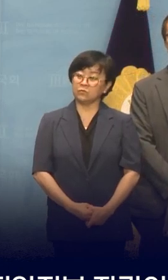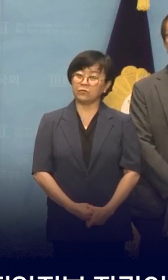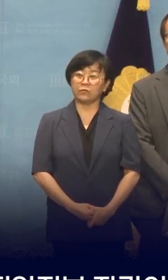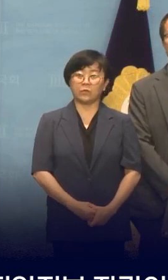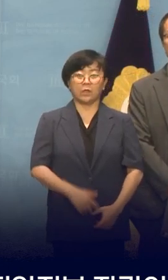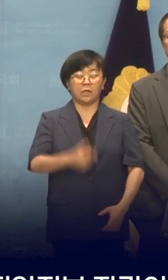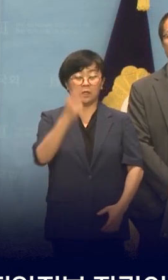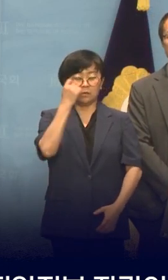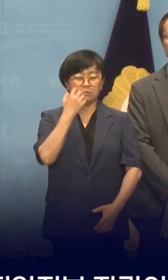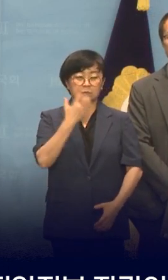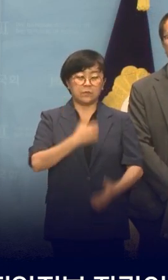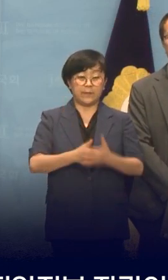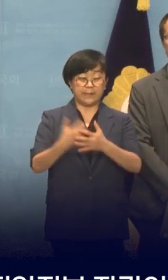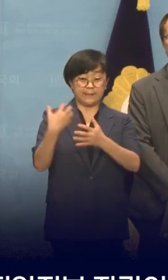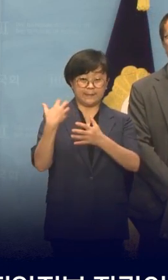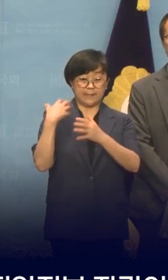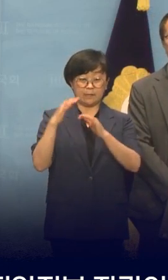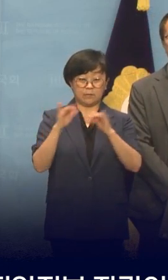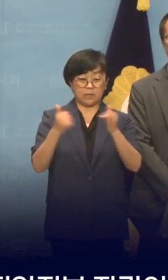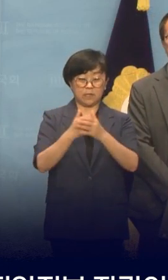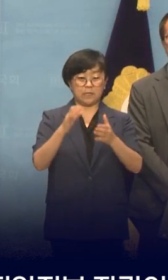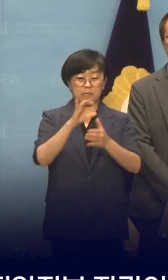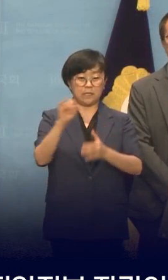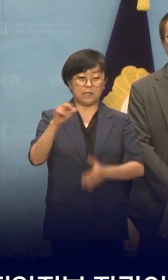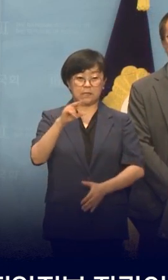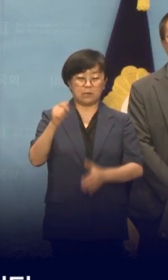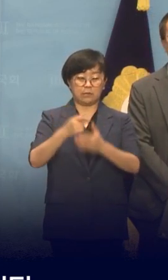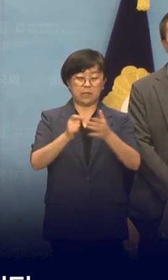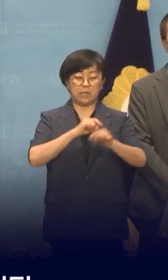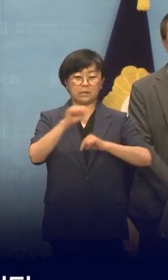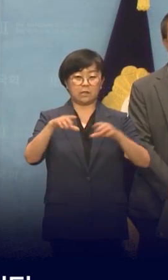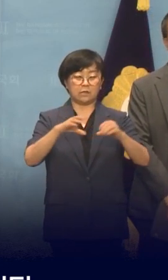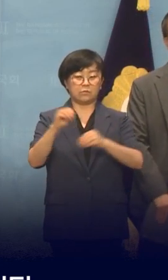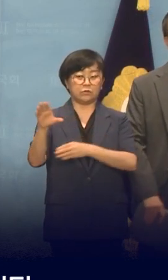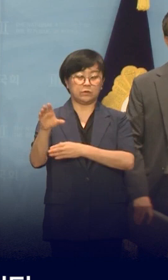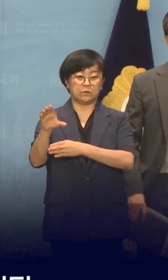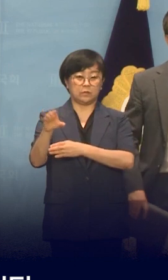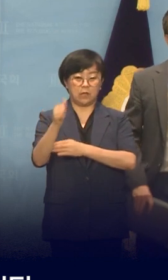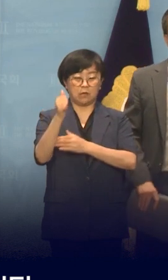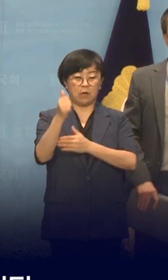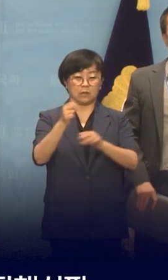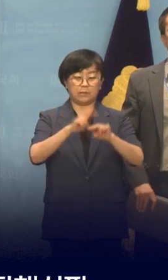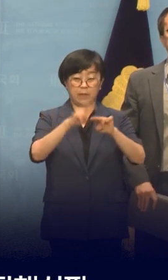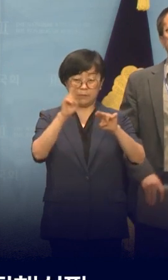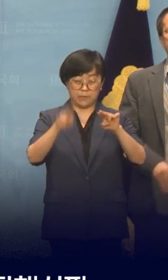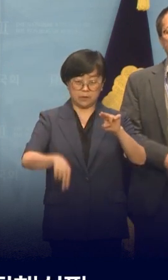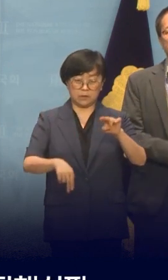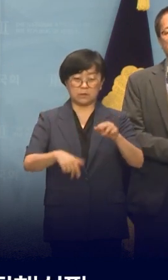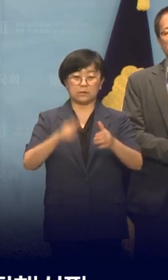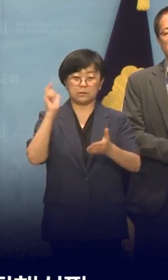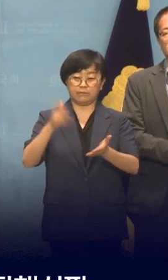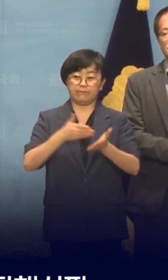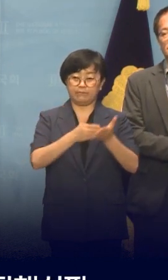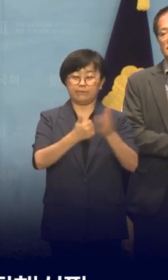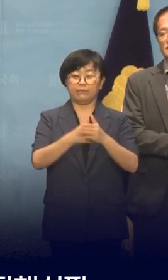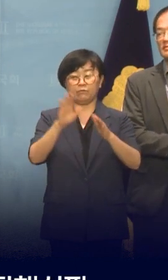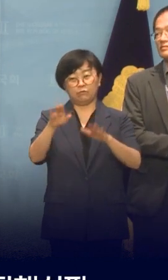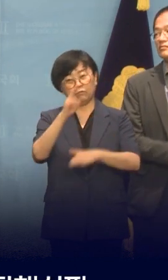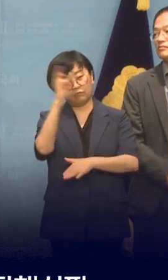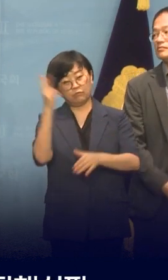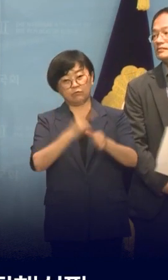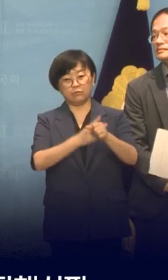비극적 참사의 책임자인 이상민 행정안전부 장관의 파면을 강력히 요구합니다 오늘 오후 2시에